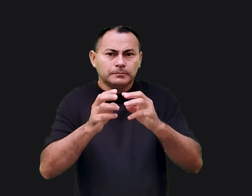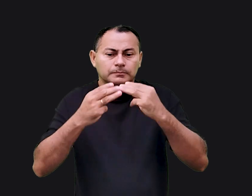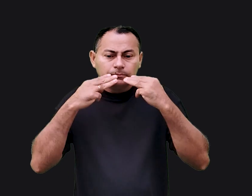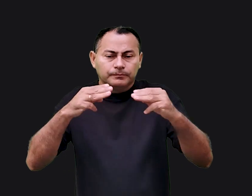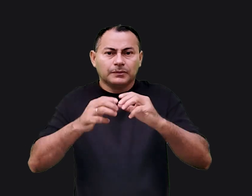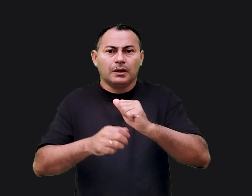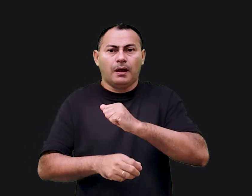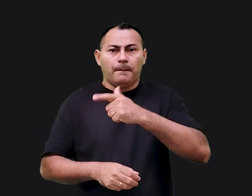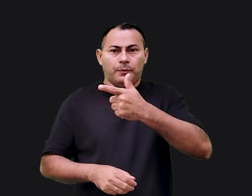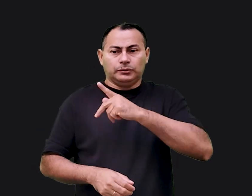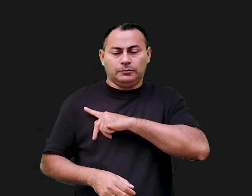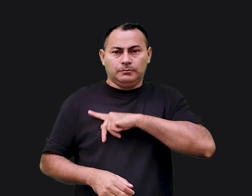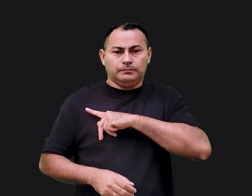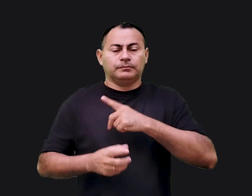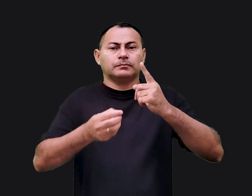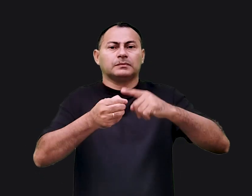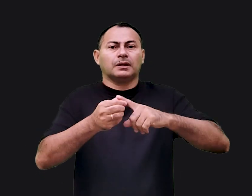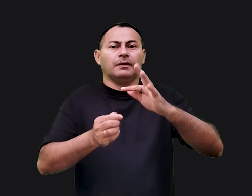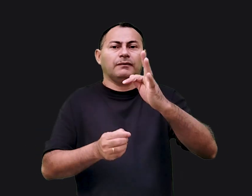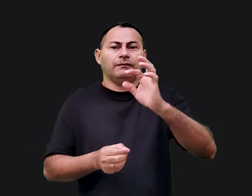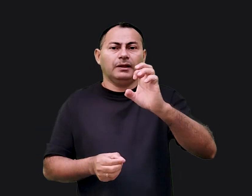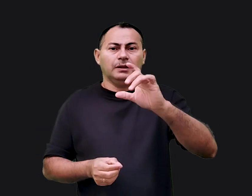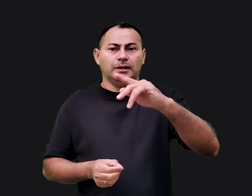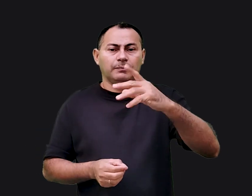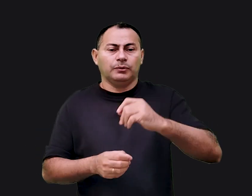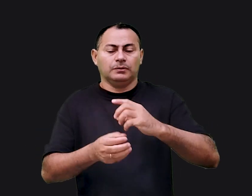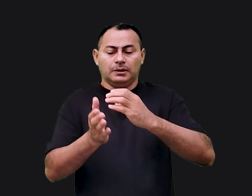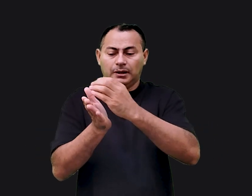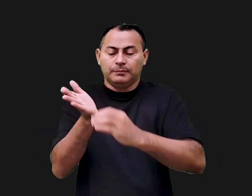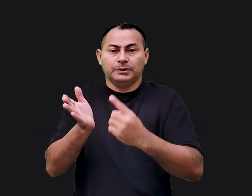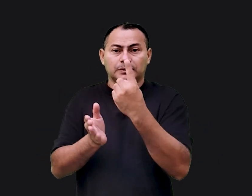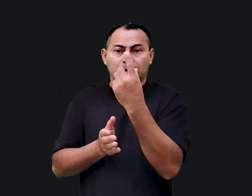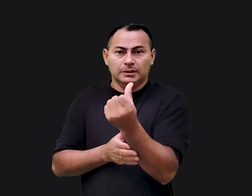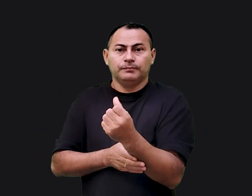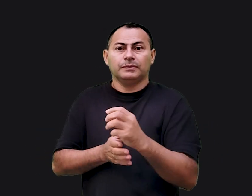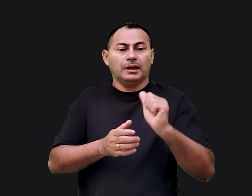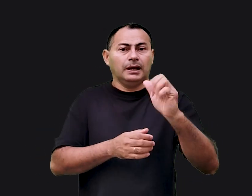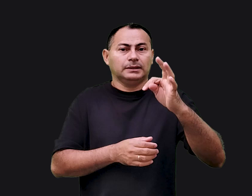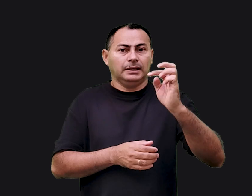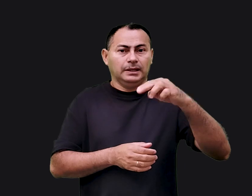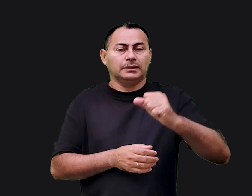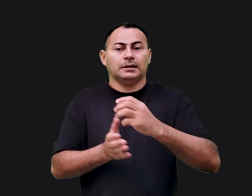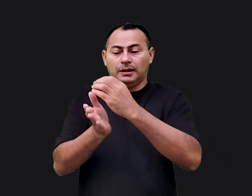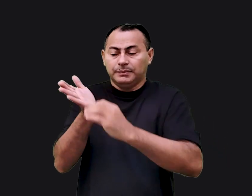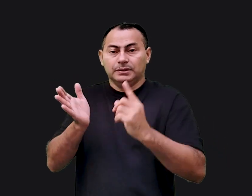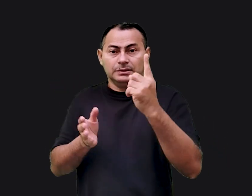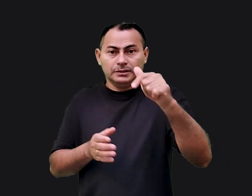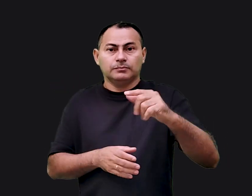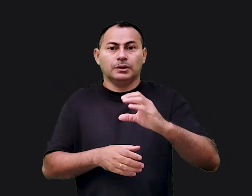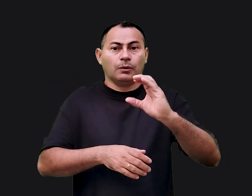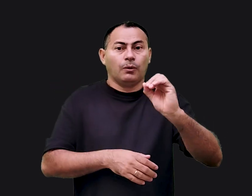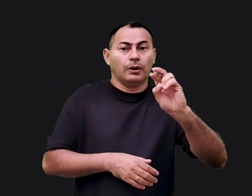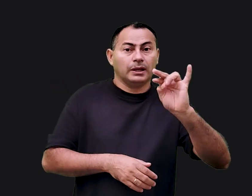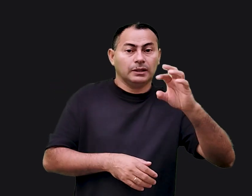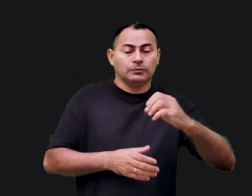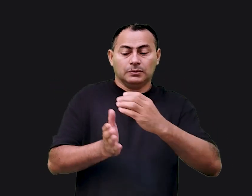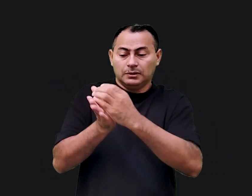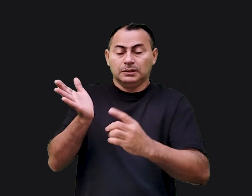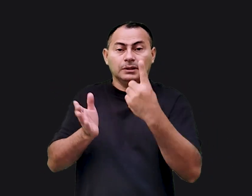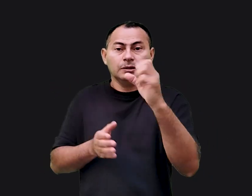Ministério do apóstolo Paulo nas cidades de filipos Capítulo 16 Atenas no capítulo 17 e Corinto no capítulo 18